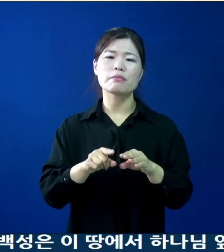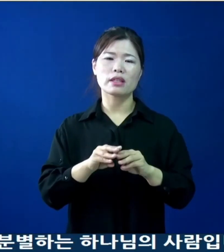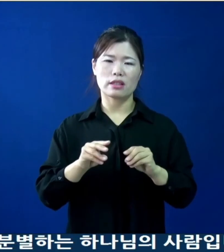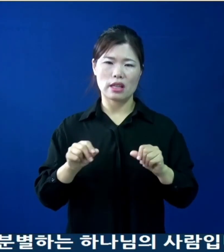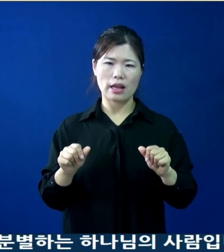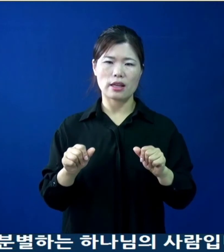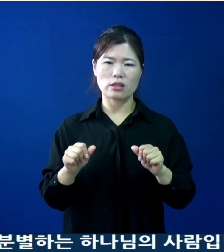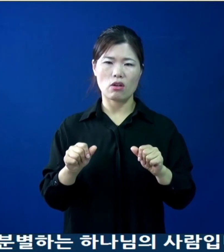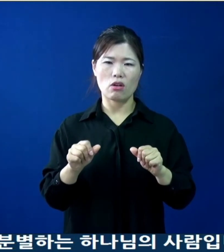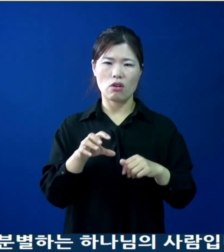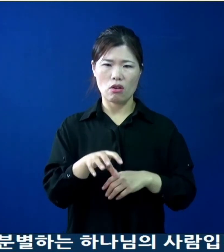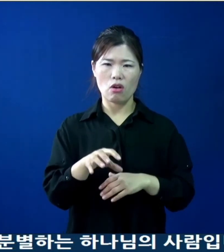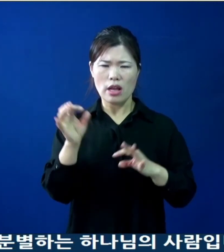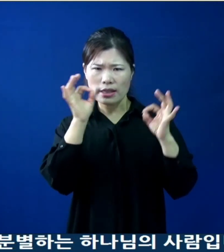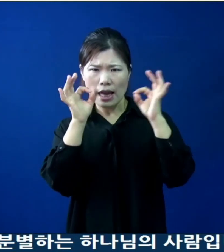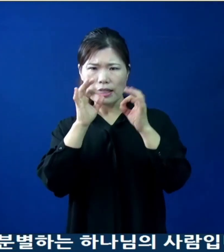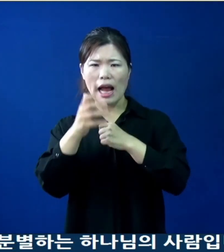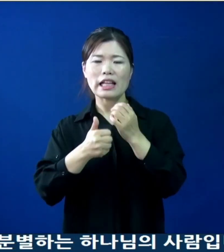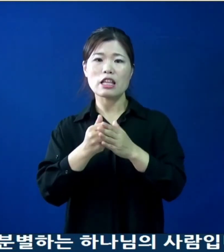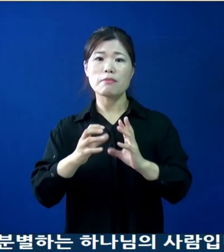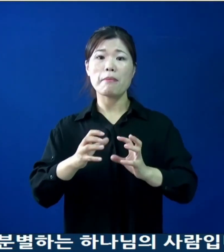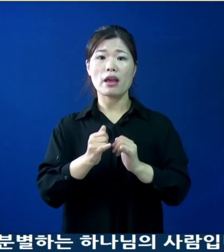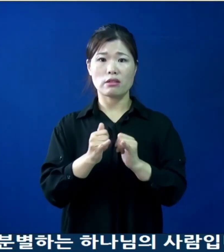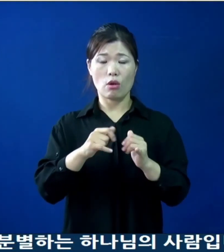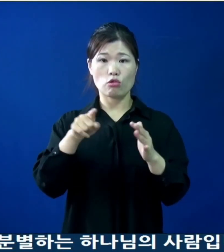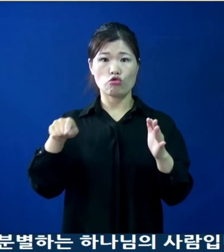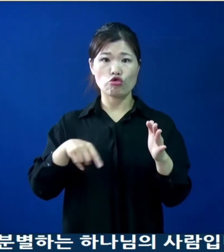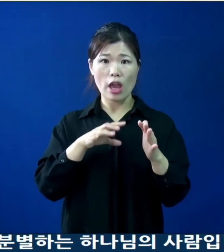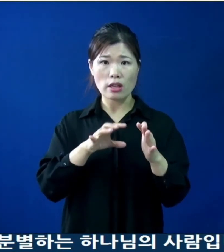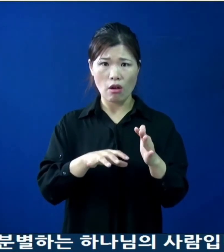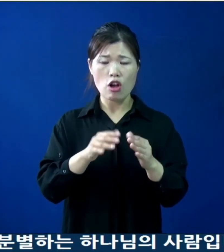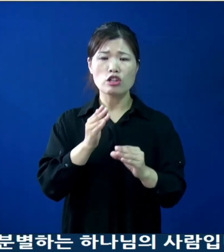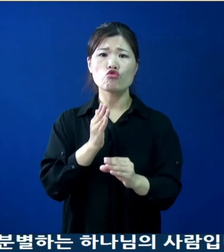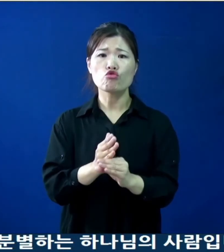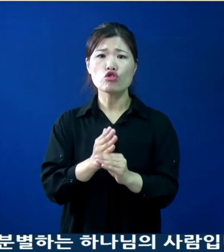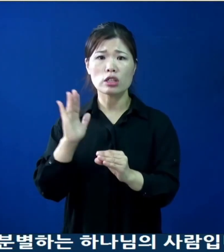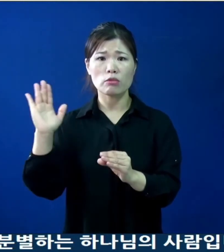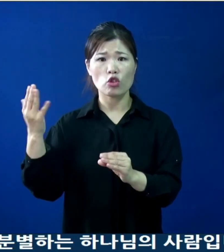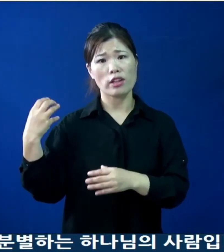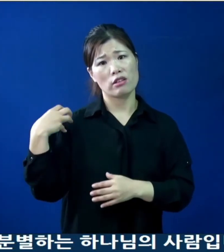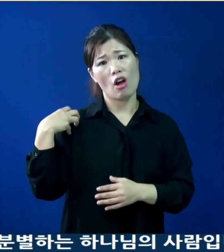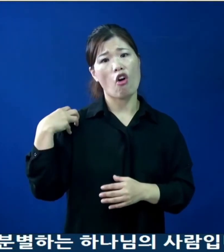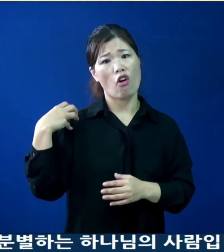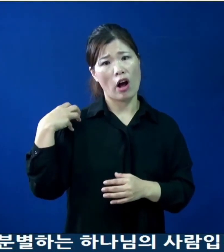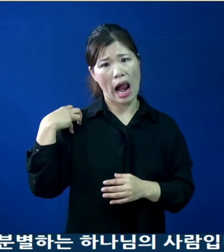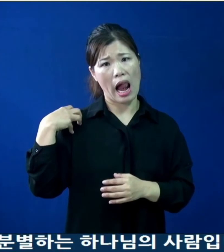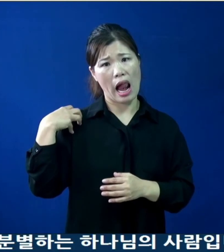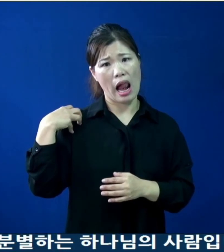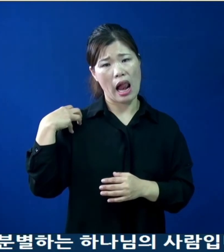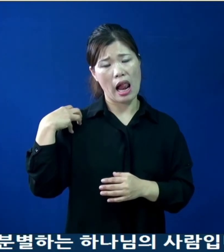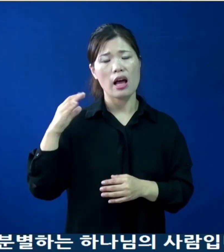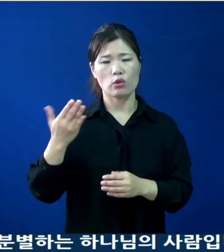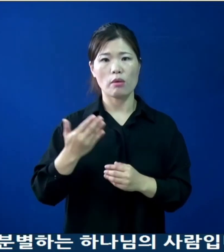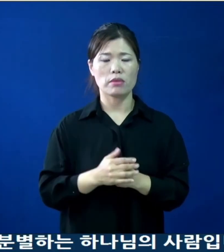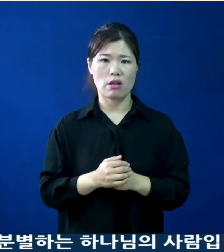찾는 하나님의 백성 중에 중심이 되는 역할을 감당하는 거죠.